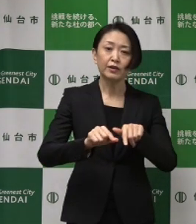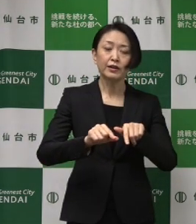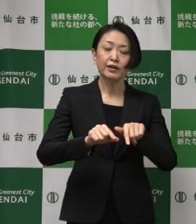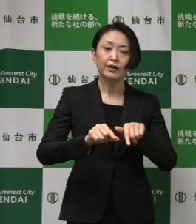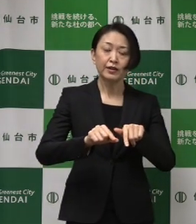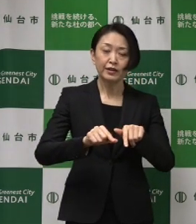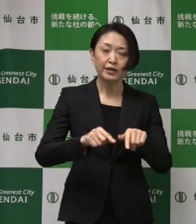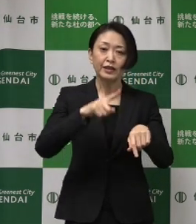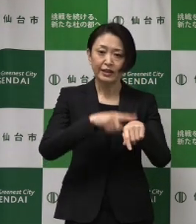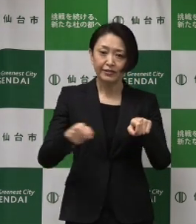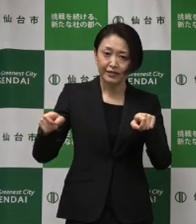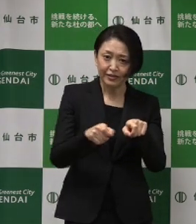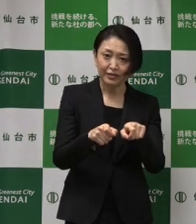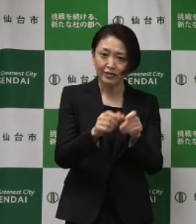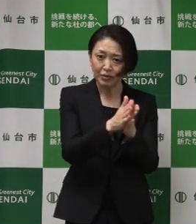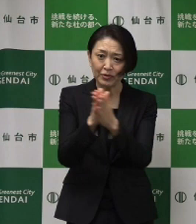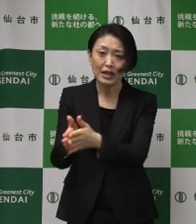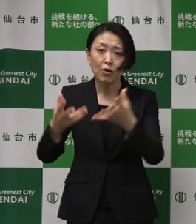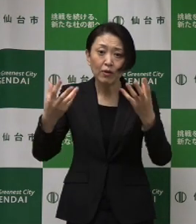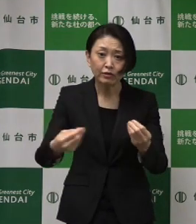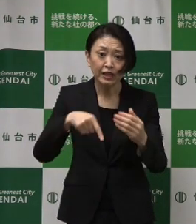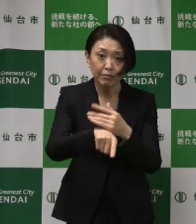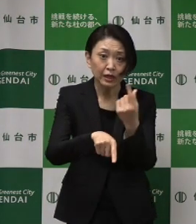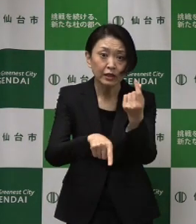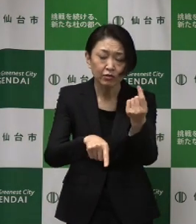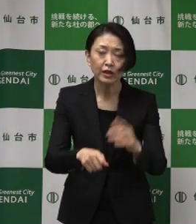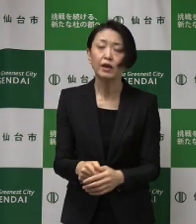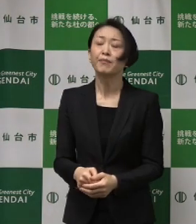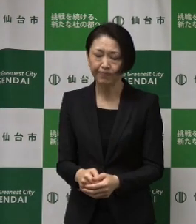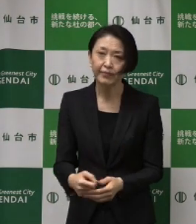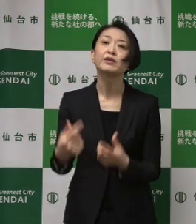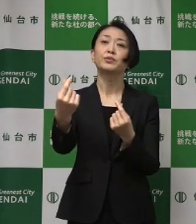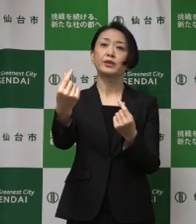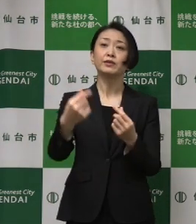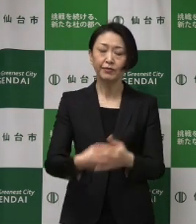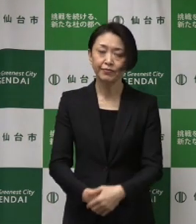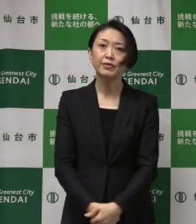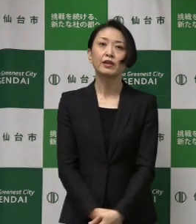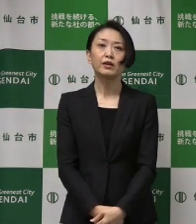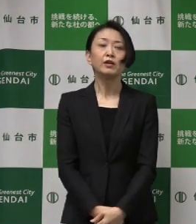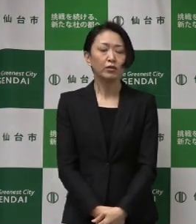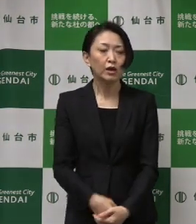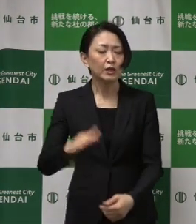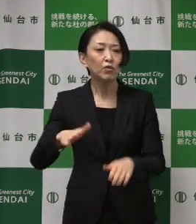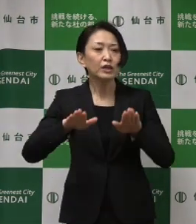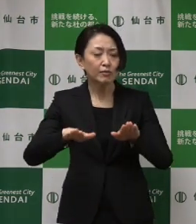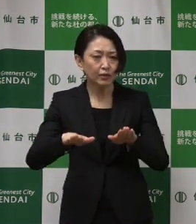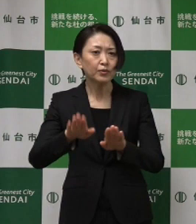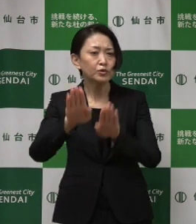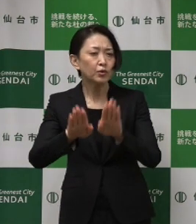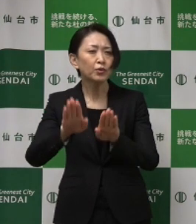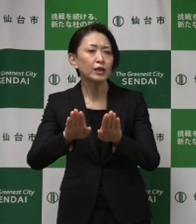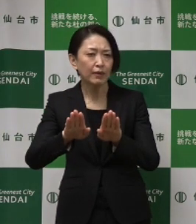になっていると思うんですけど、まさにそうだなと思っていまして、ただ 30% を超える今の数字の状態ではやっぱり解除の基